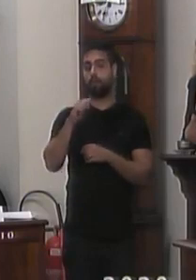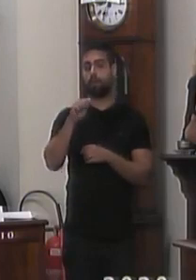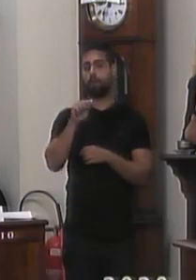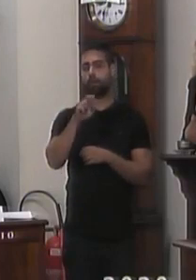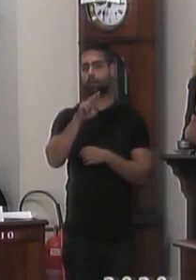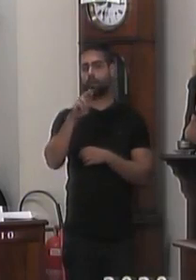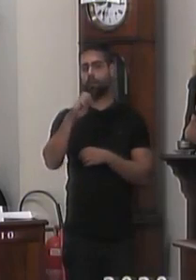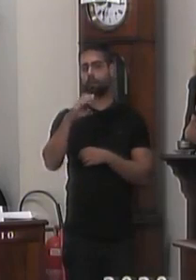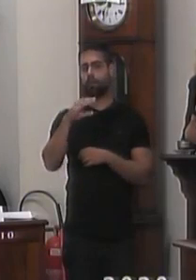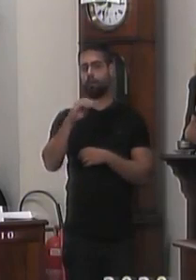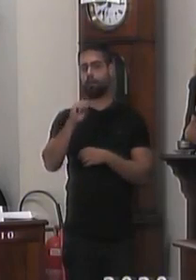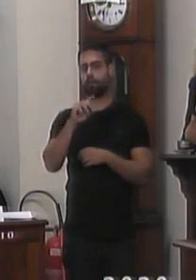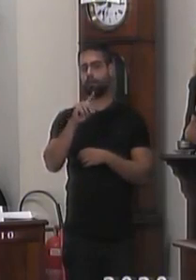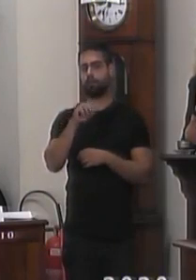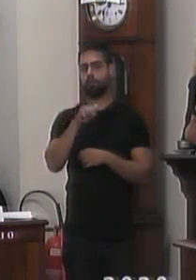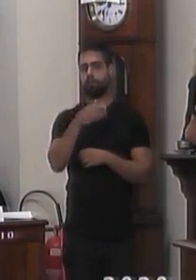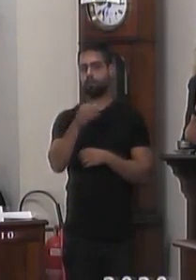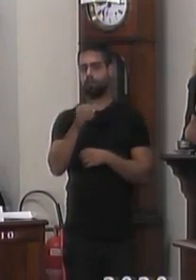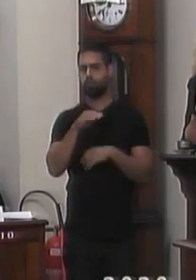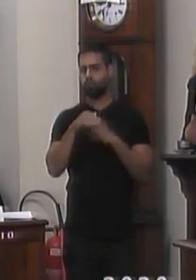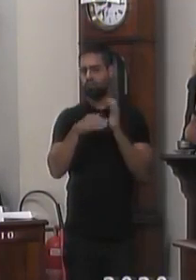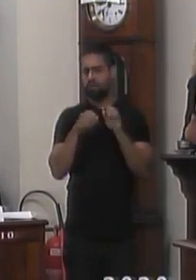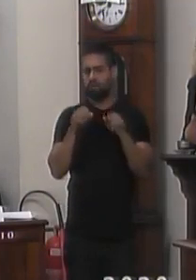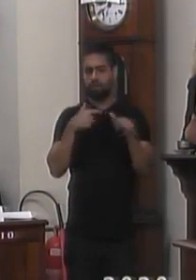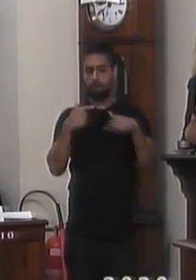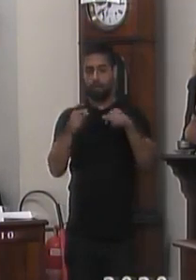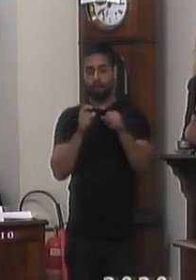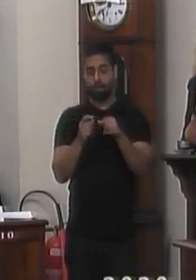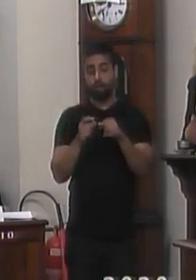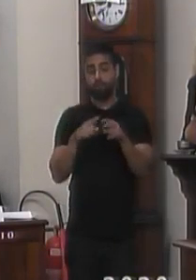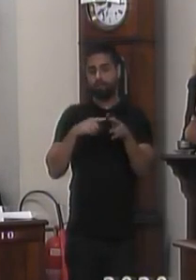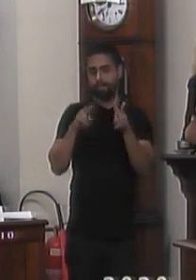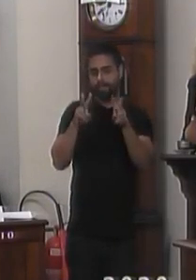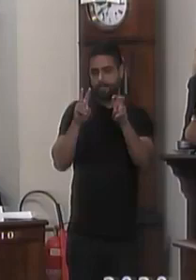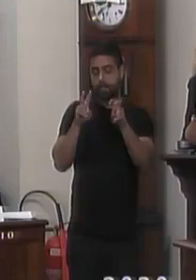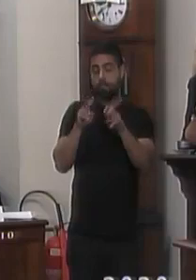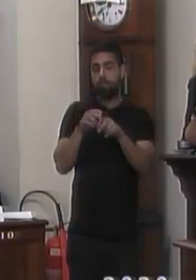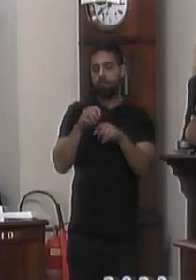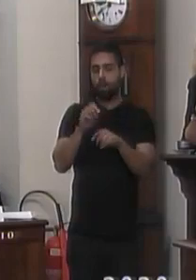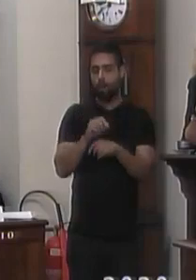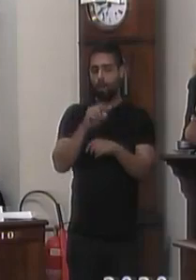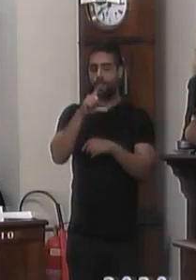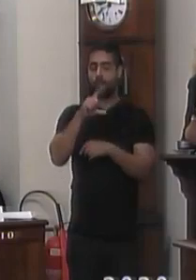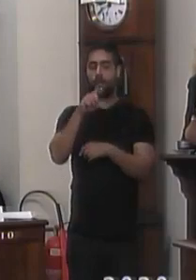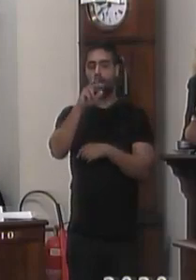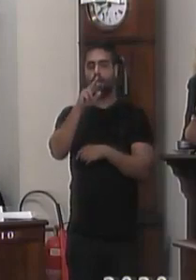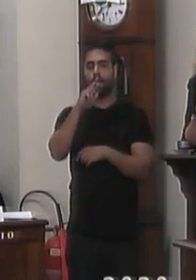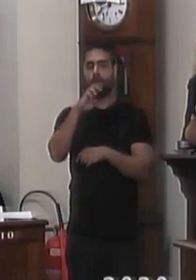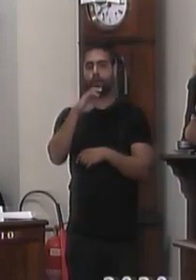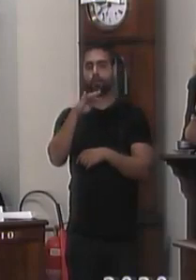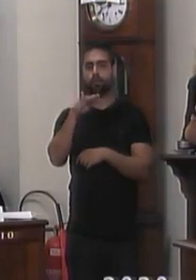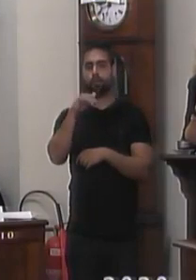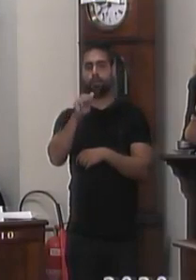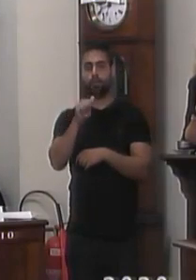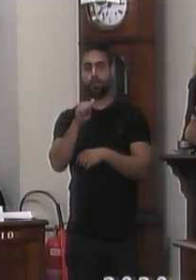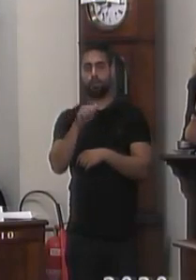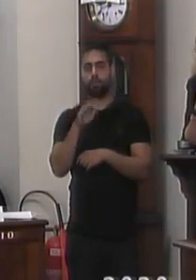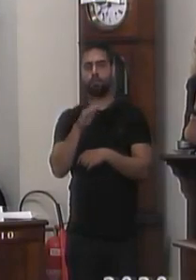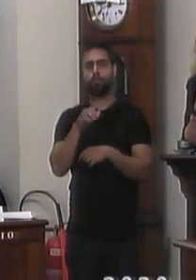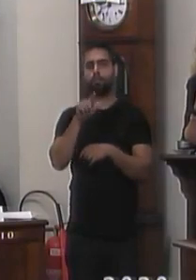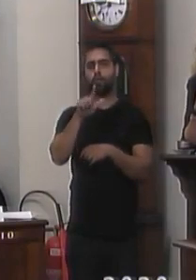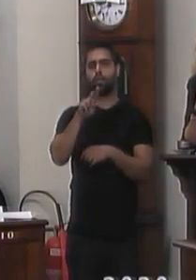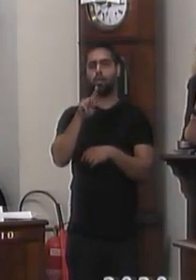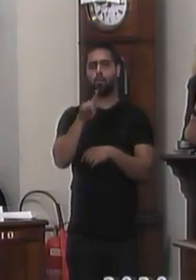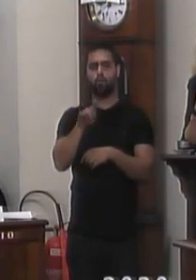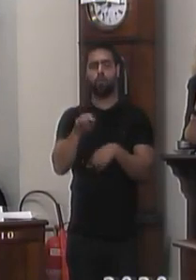Todas as nossas ações estão voltadas para isso, né? O doutor Luiz está bem enfronhado também nessa parte do plano de ação.